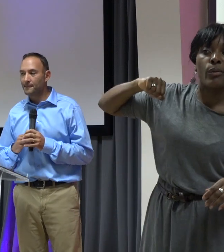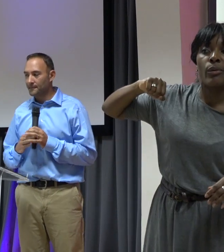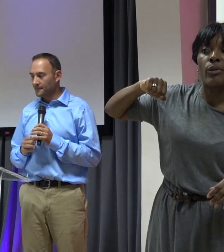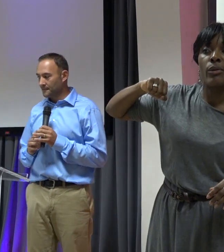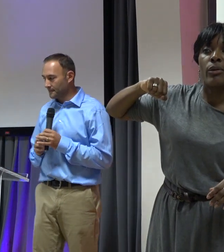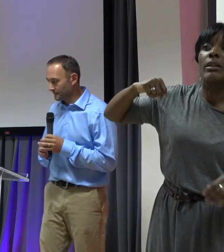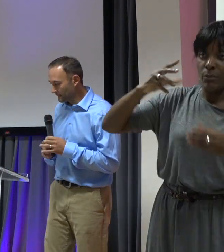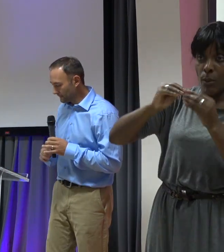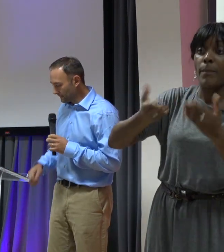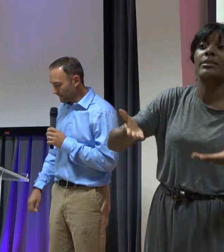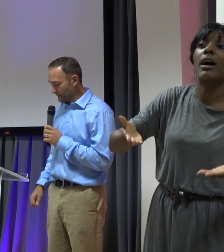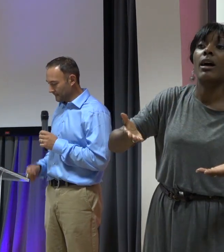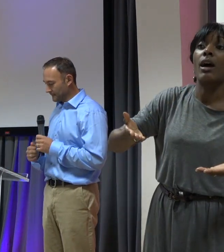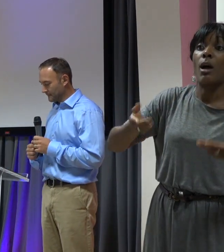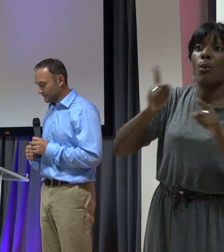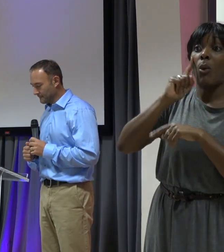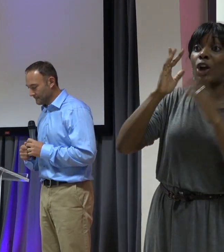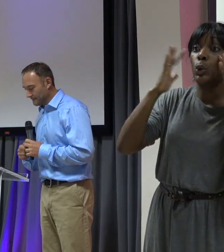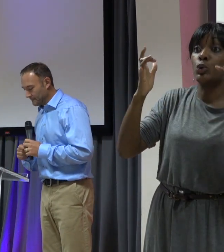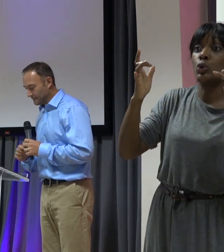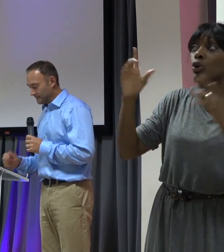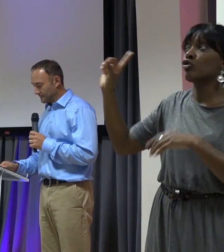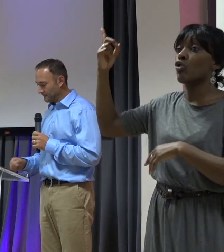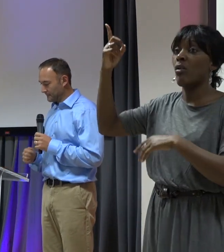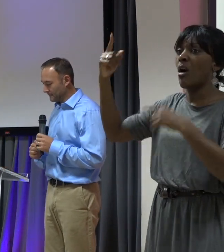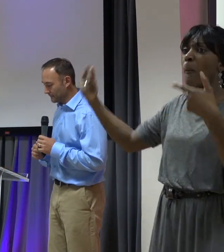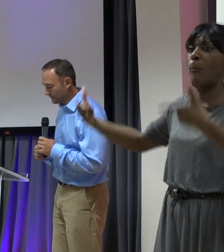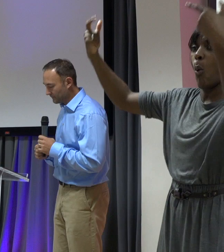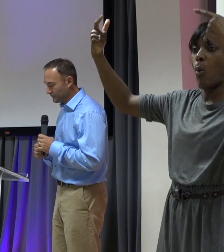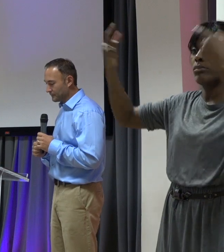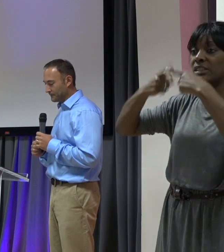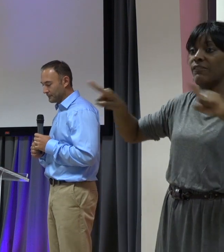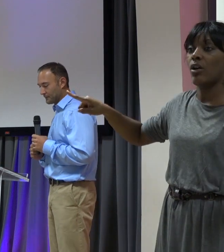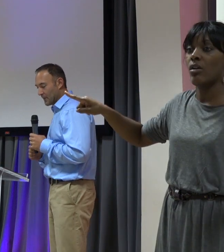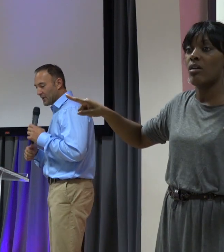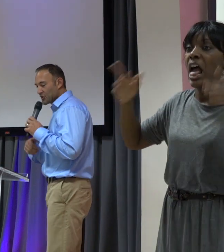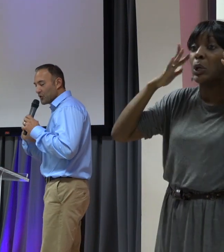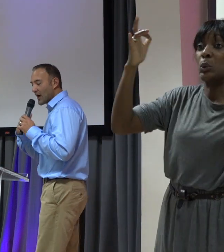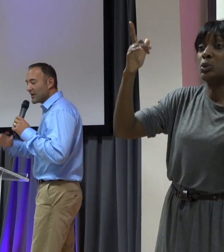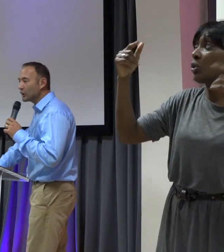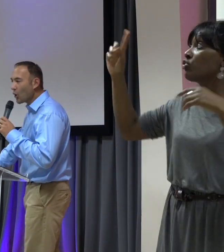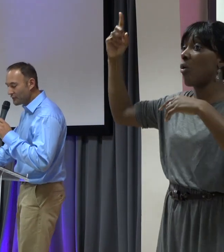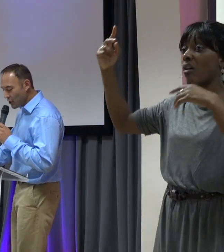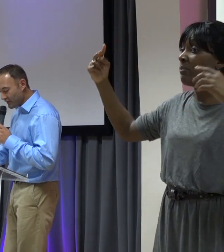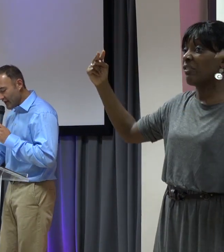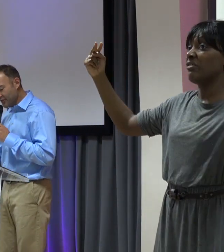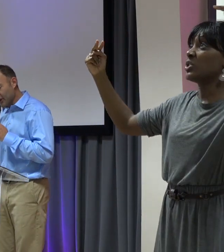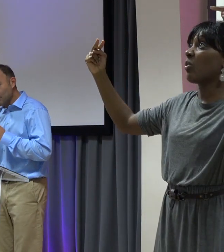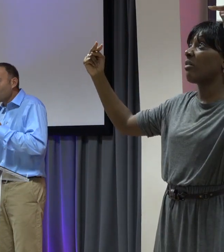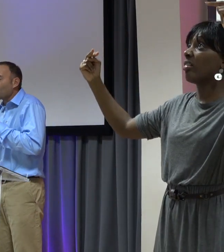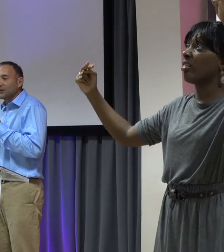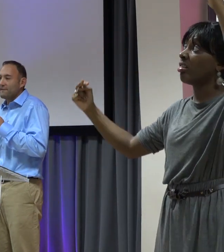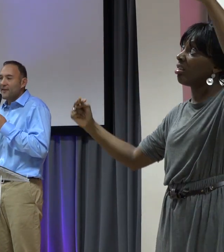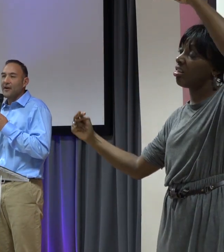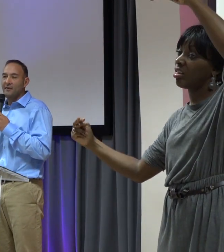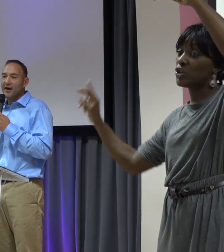notre culture fait ça parce qu'elle a vraiment une vision très basse de Dieu. Because when you have a low view of anything, you